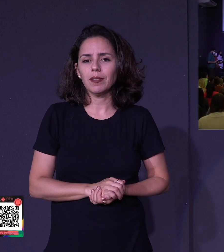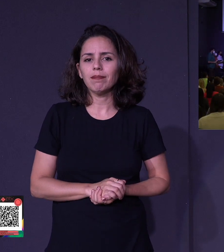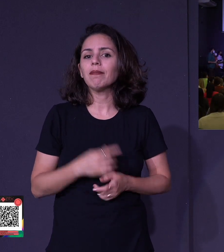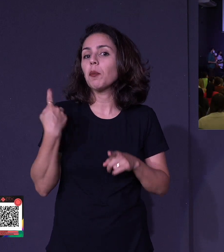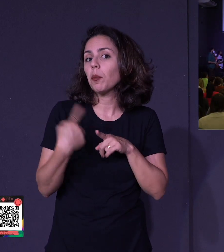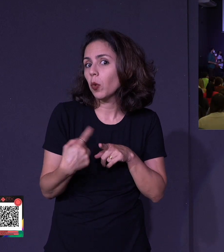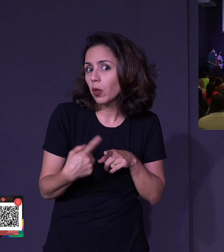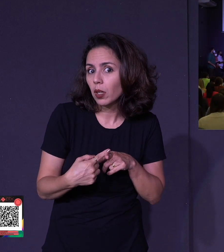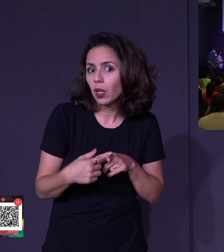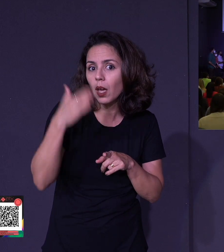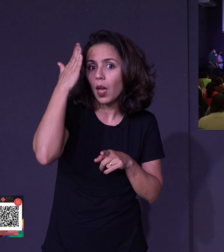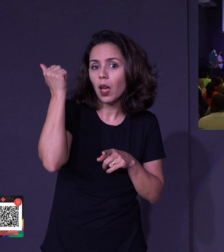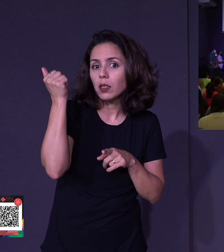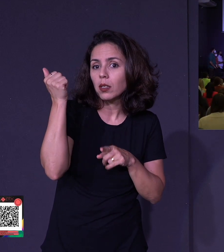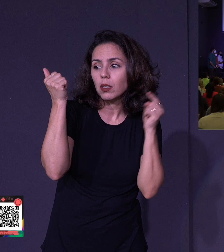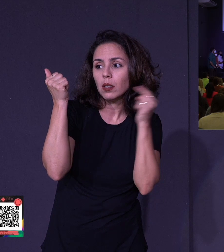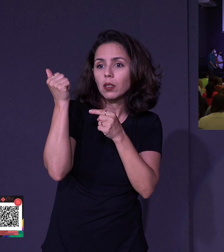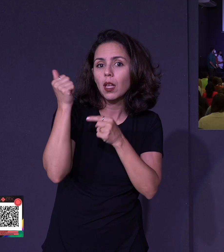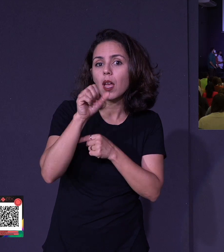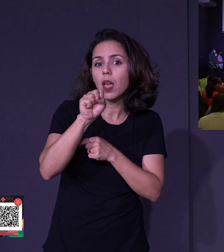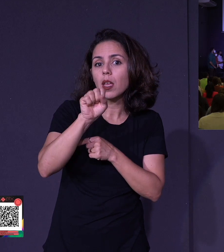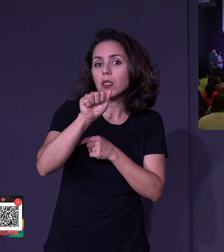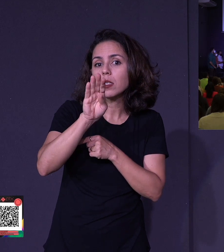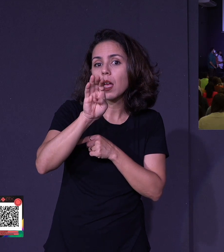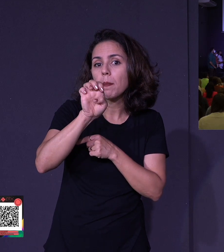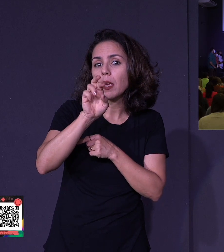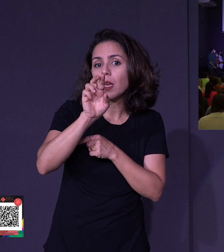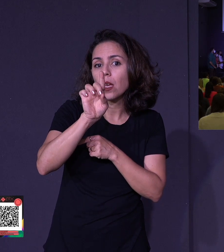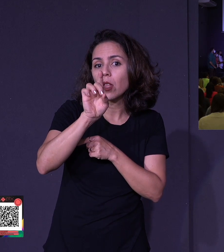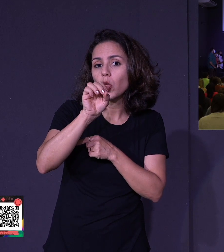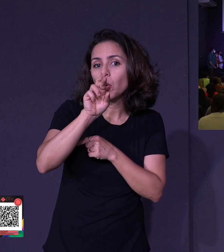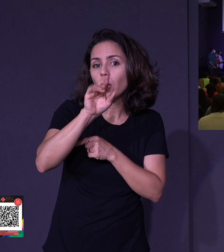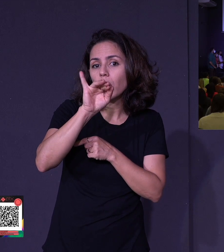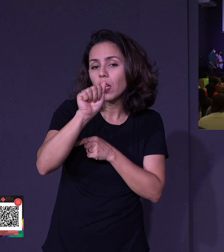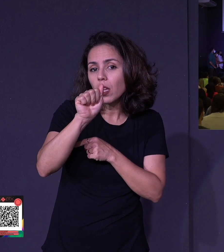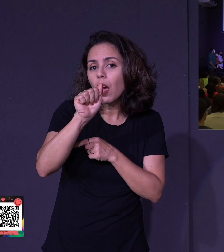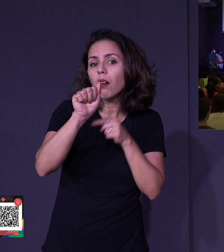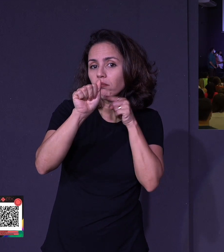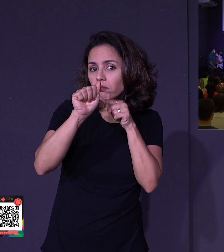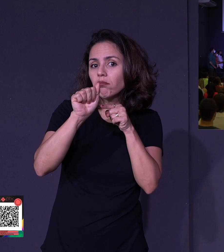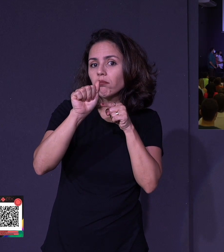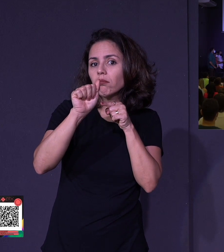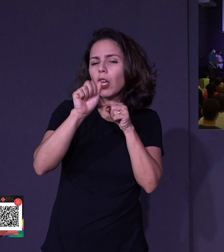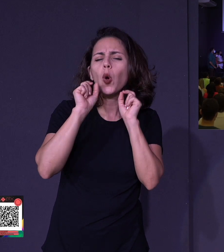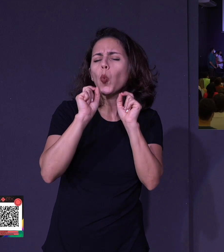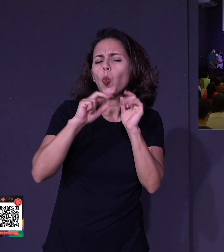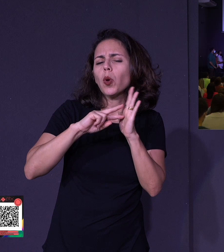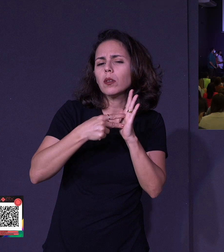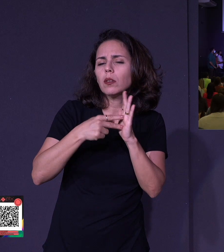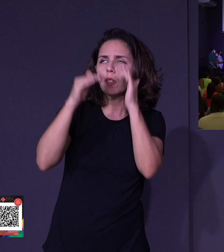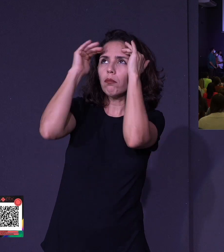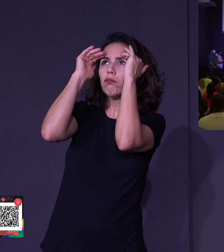revela. Sim ou não? Viver pelo temor do Senhor é fonte de vida. Não acatar a orientação da palavra